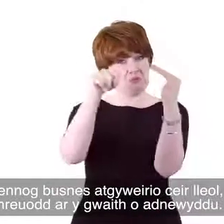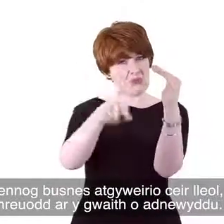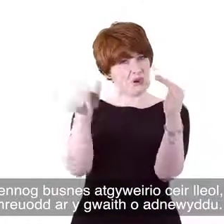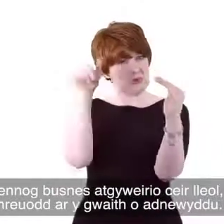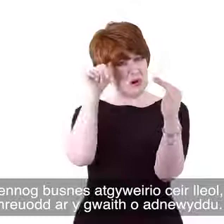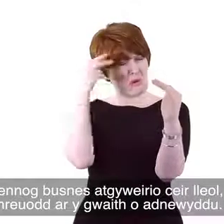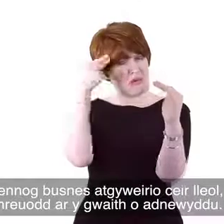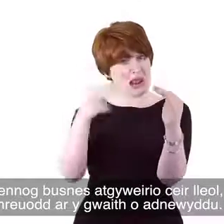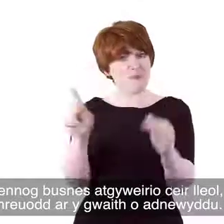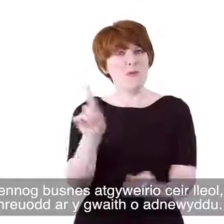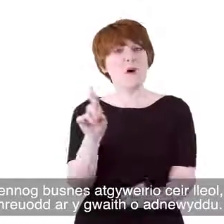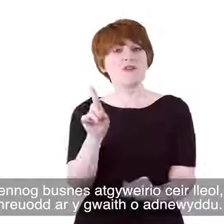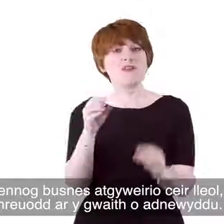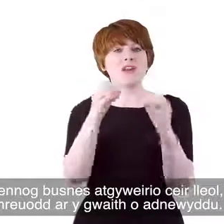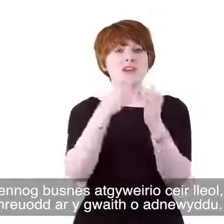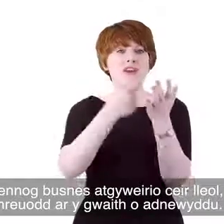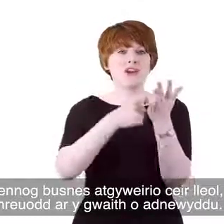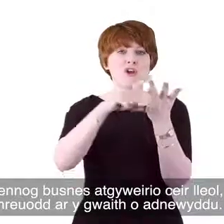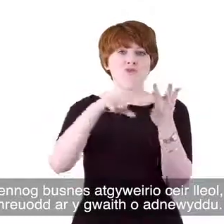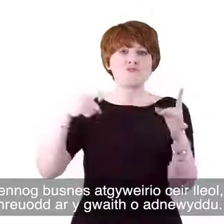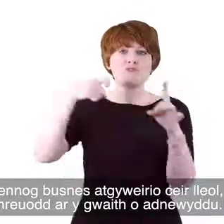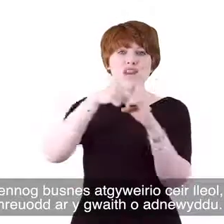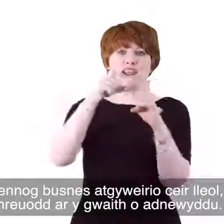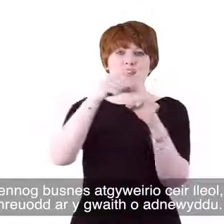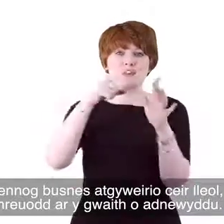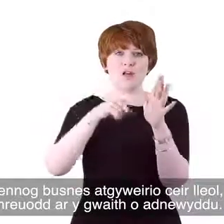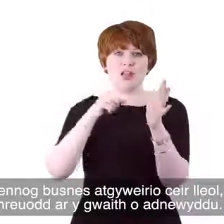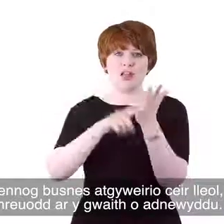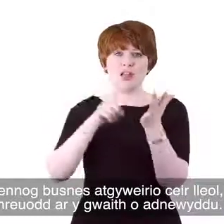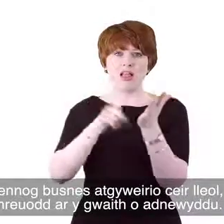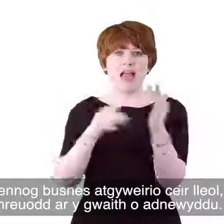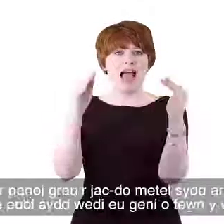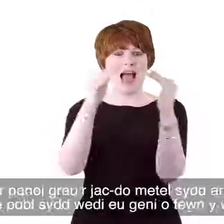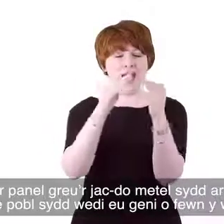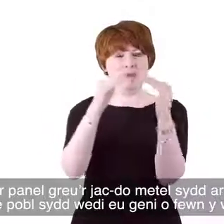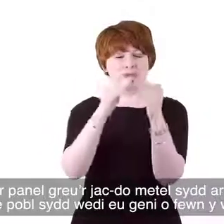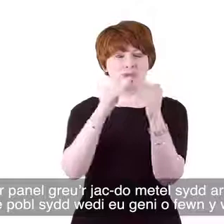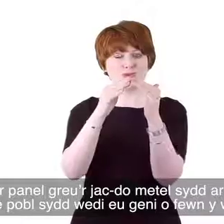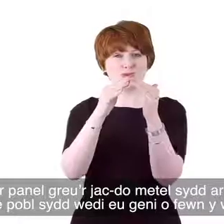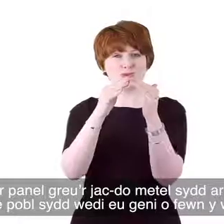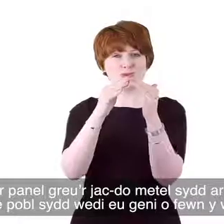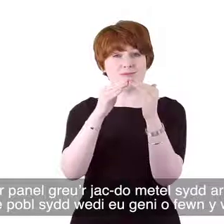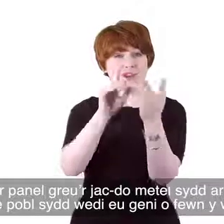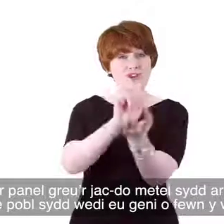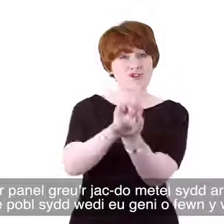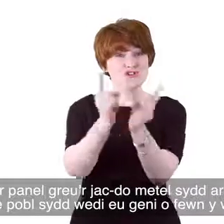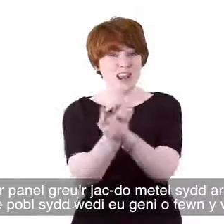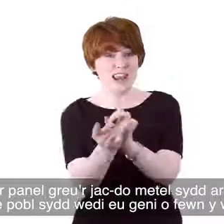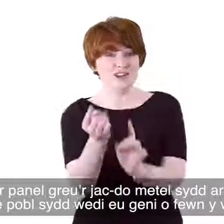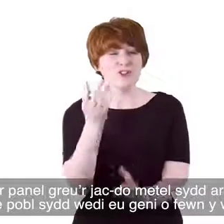yr adeilad, a ddechreuodd yr gwaith o adnewyddu. Bu i un o'i gyrwyr panel greu'r Jack Doe metal